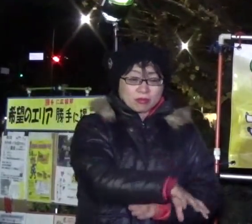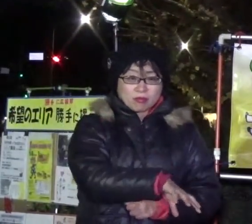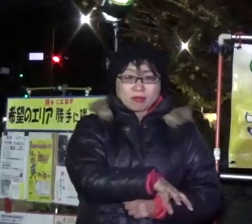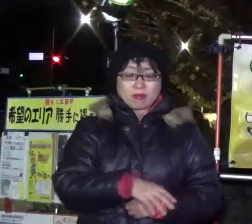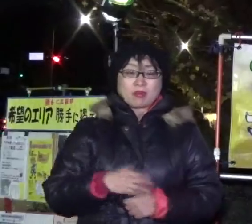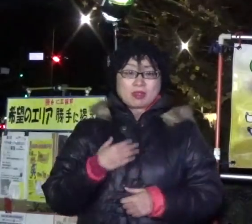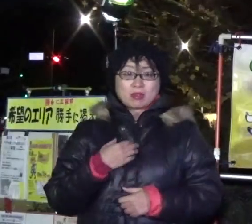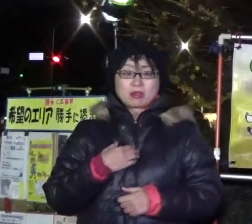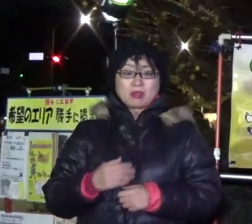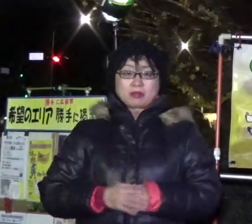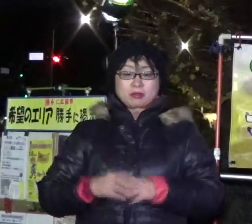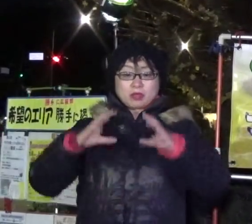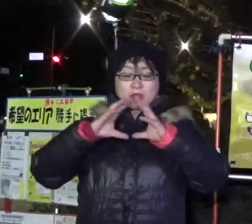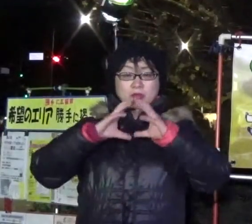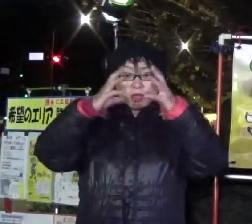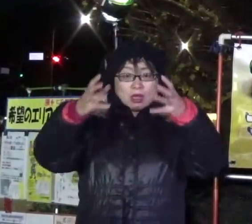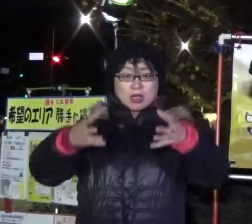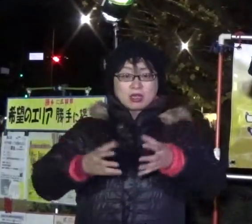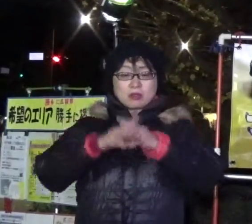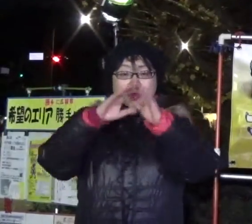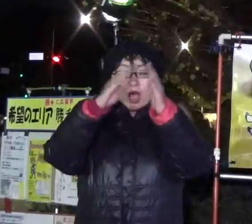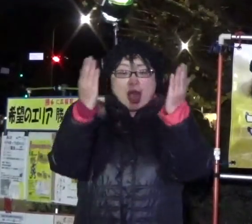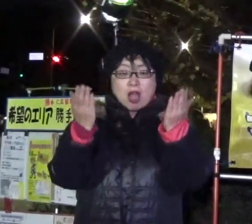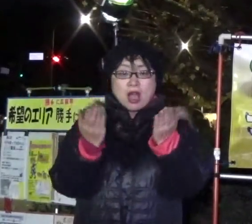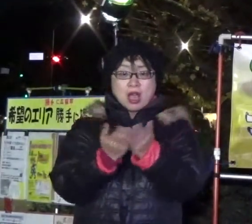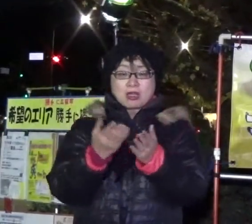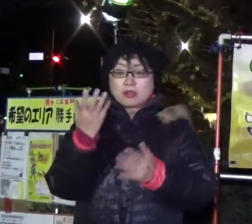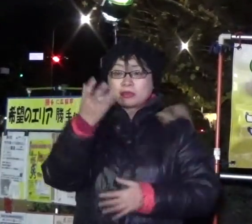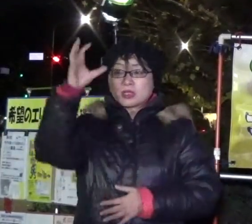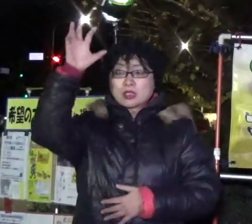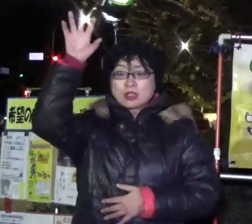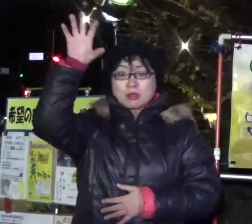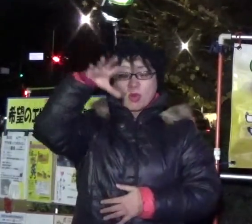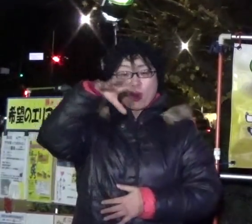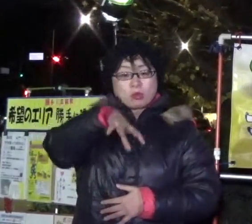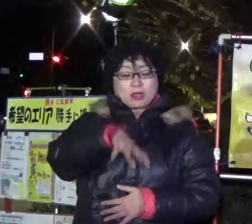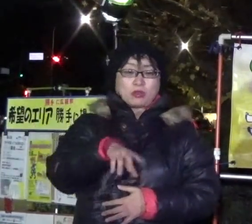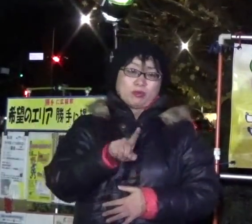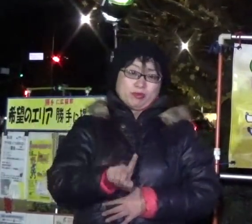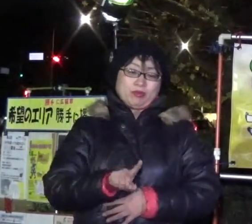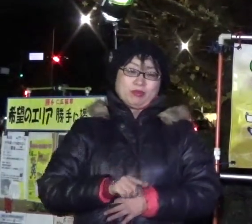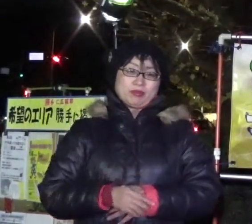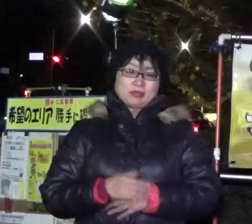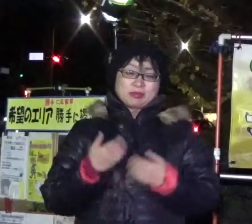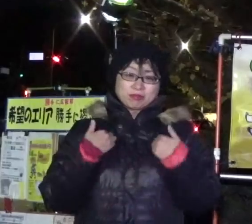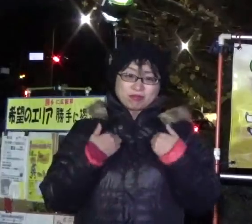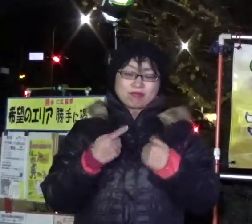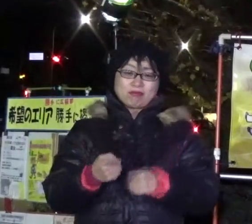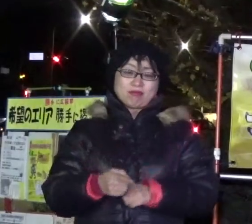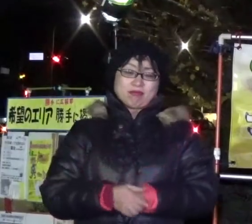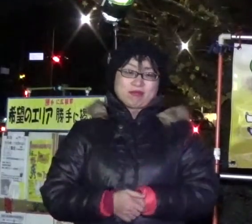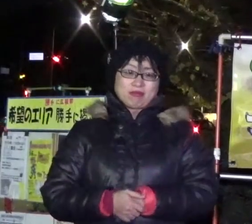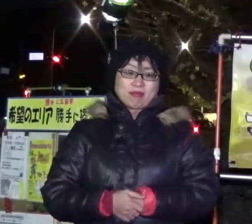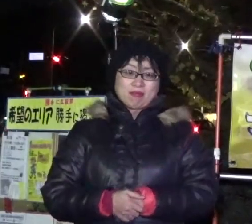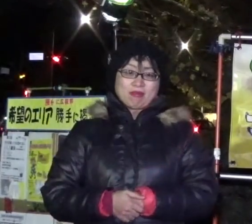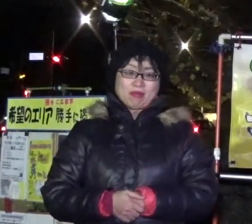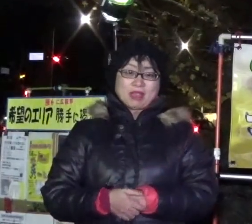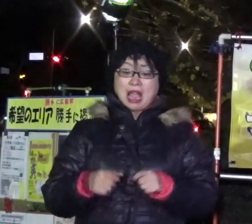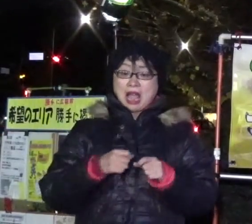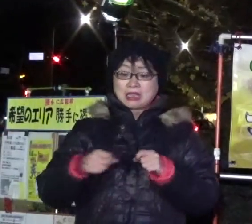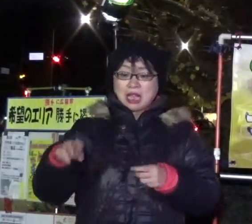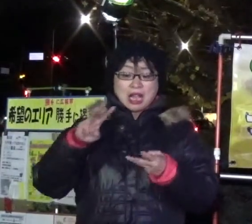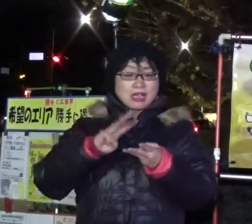太陽系第三惑星はまん丸の希望のエリアであってしかるべきじゃないですか。こんなね、永田町のこんな